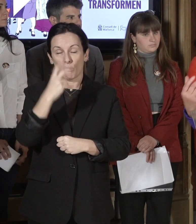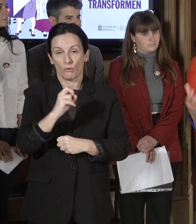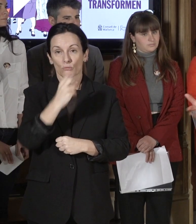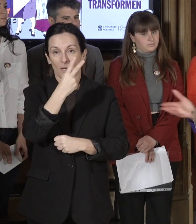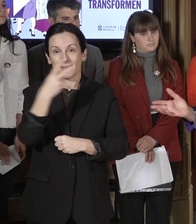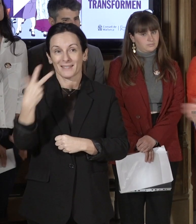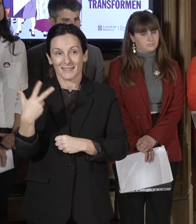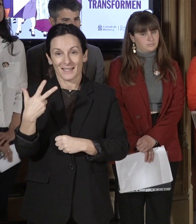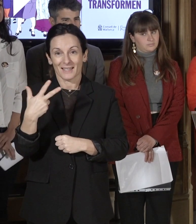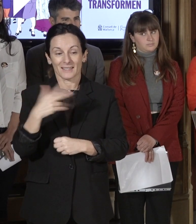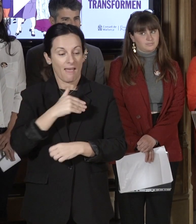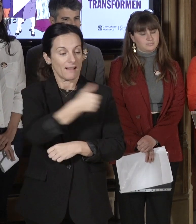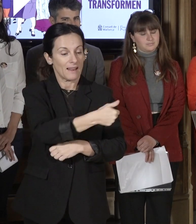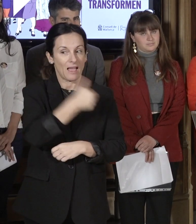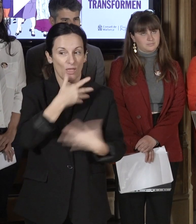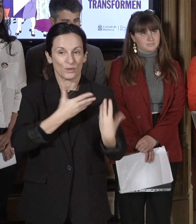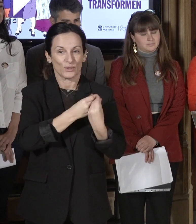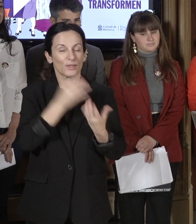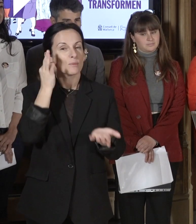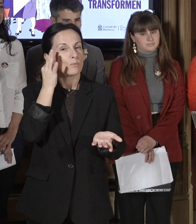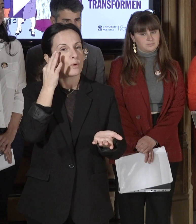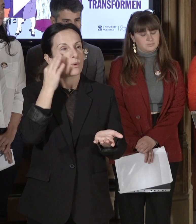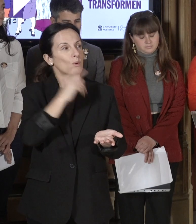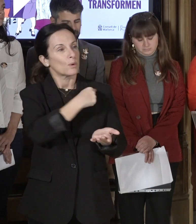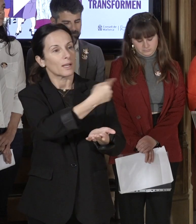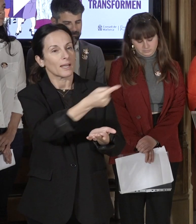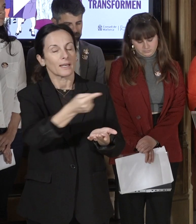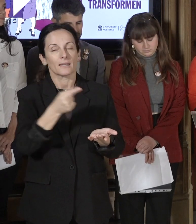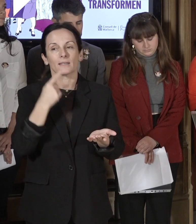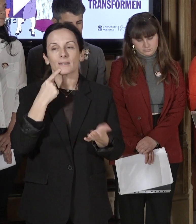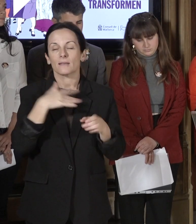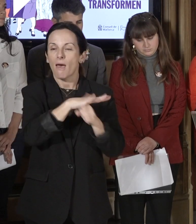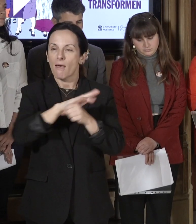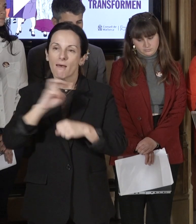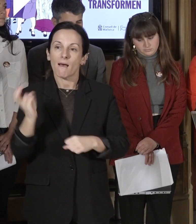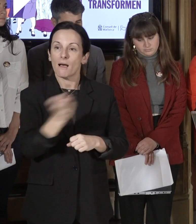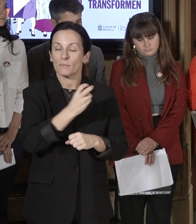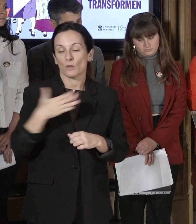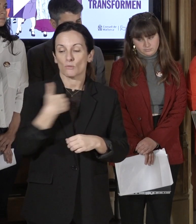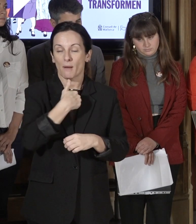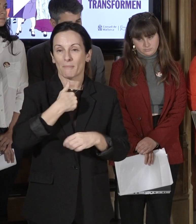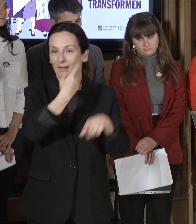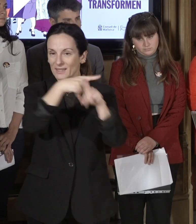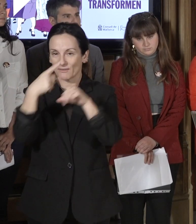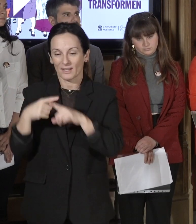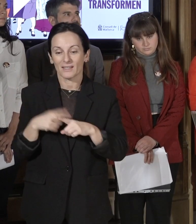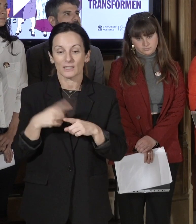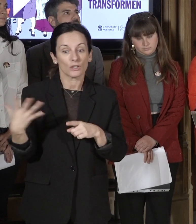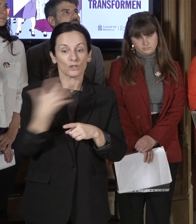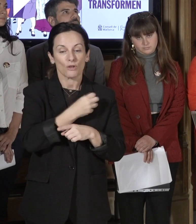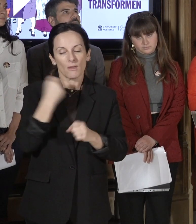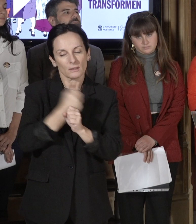acompanyades, d'aquí ens acompanyen, dones que en diferents àmbits i de diferents maneres transformen la nostra